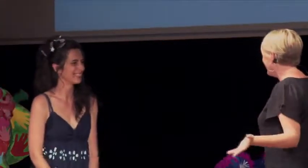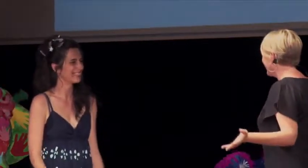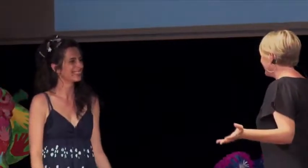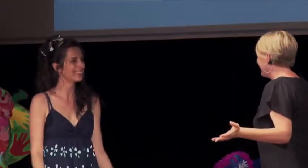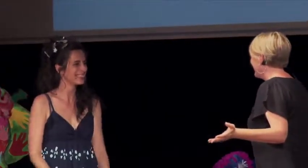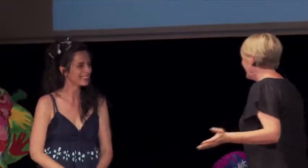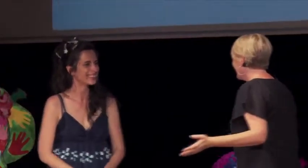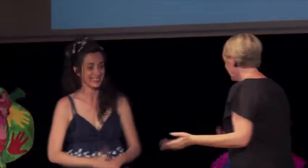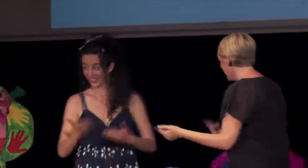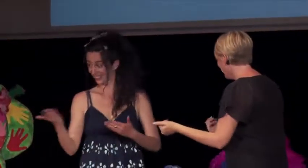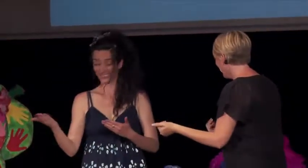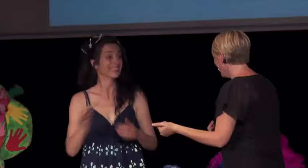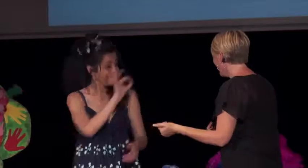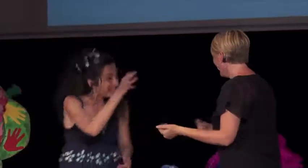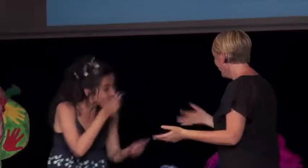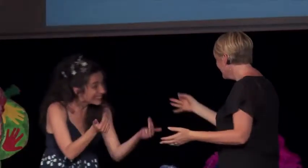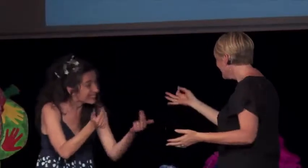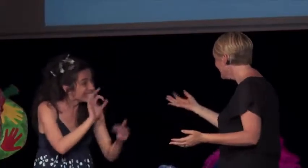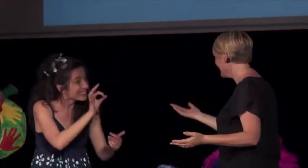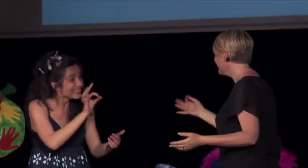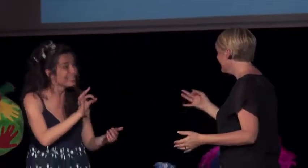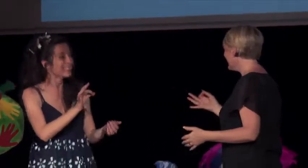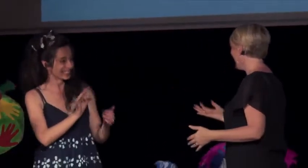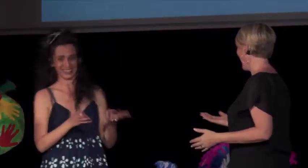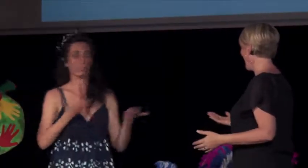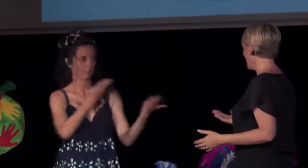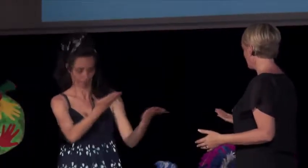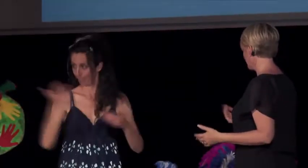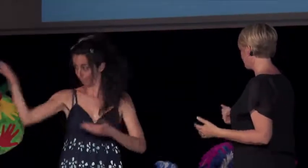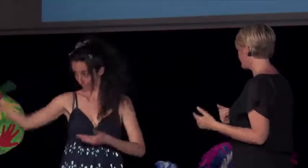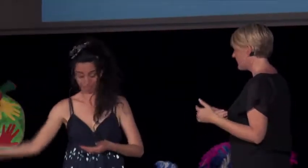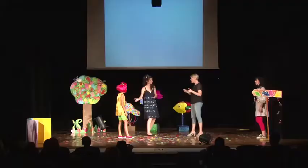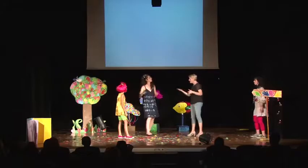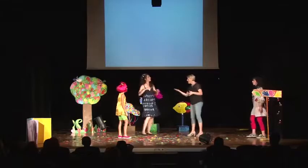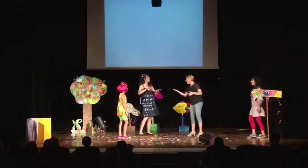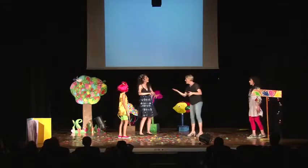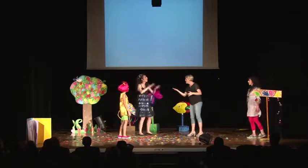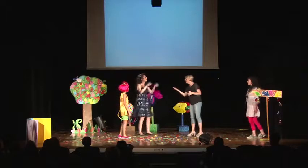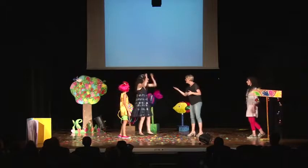Alors, ça va?